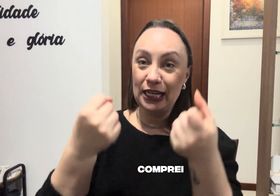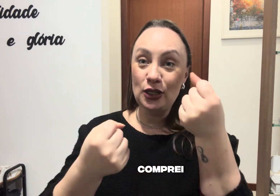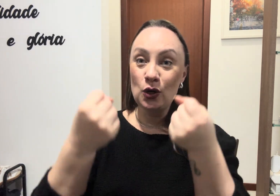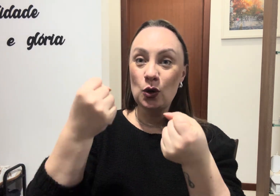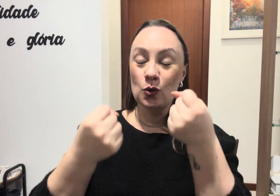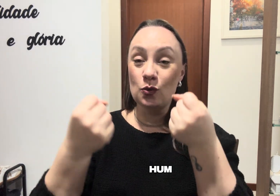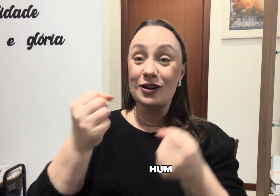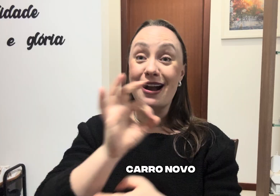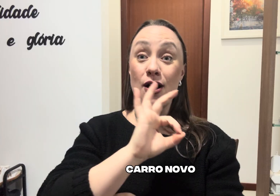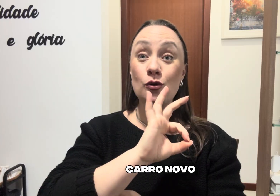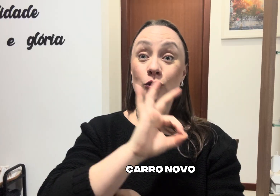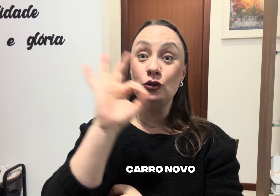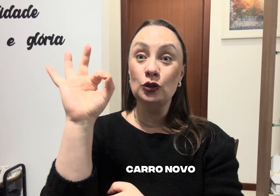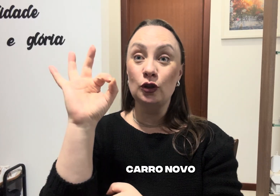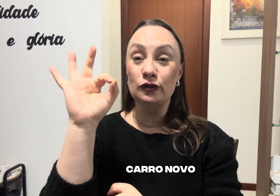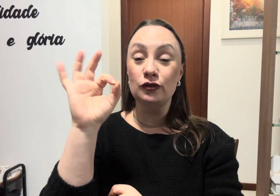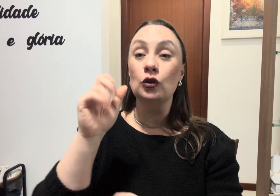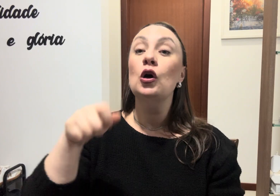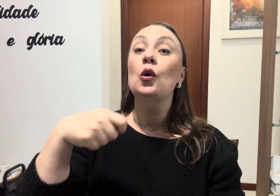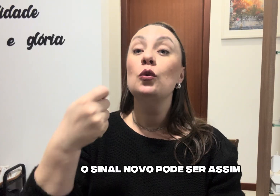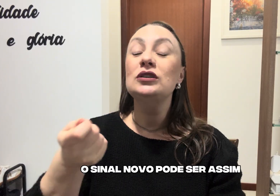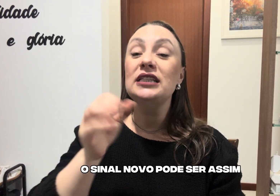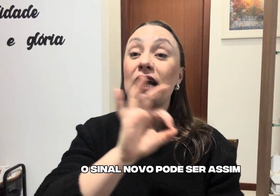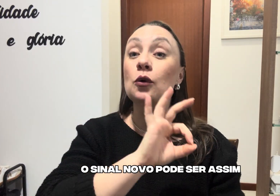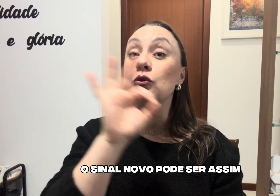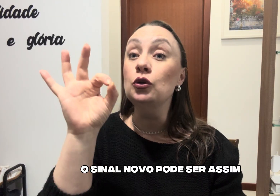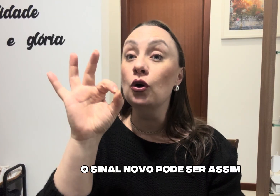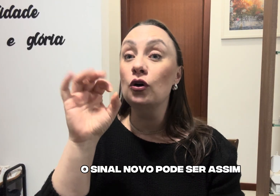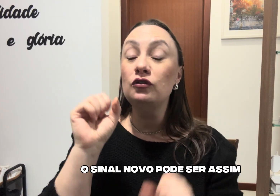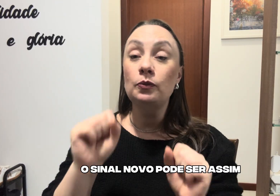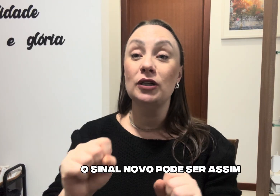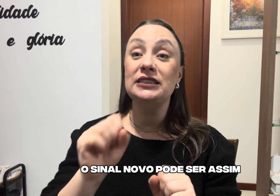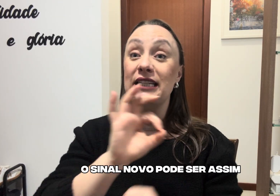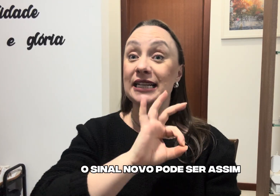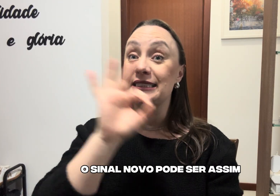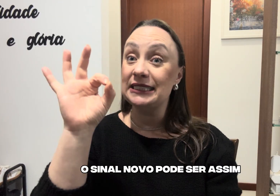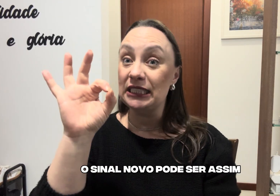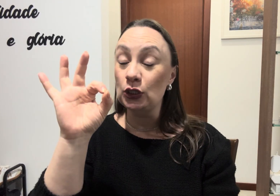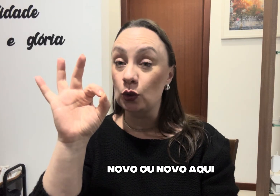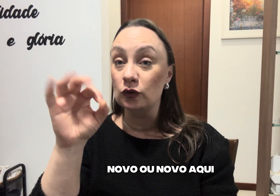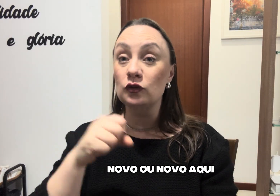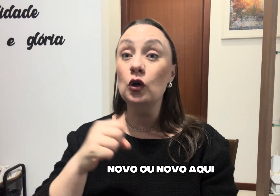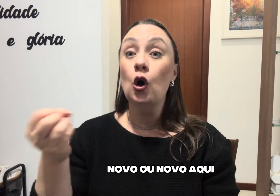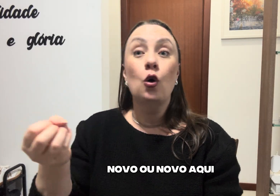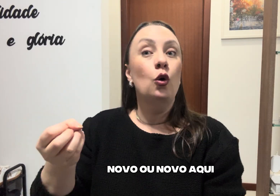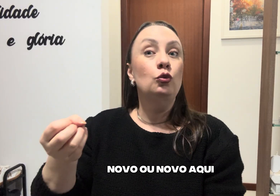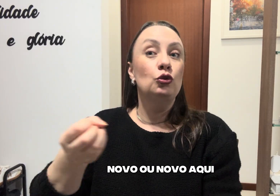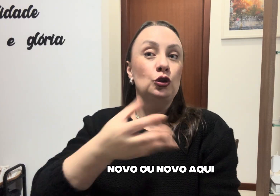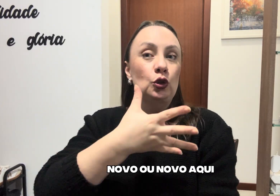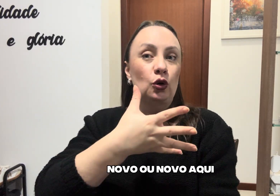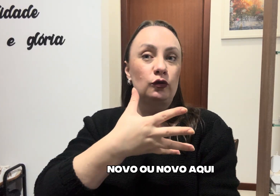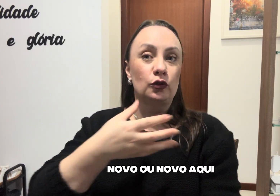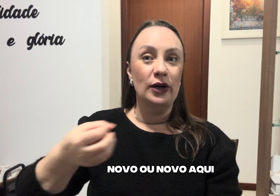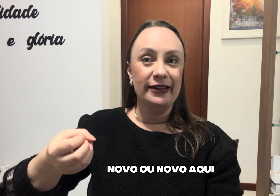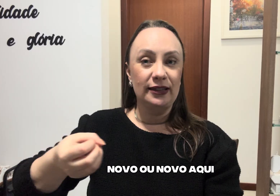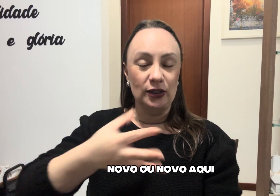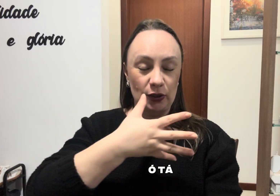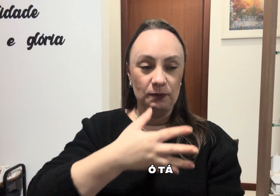Comprei um carro novo. O sinal novo pode ser assim, novo, ou novo aqui, ó,